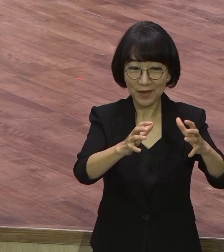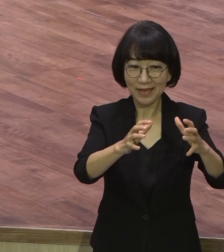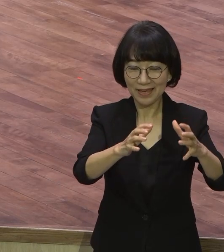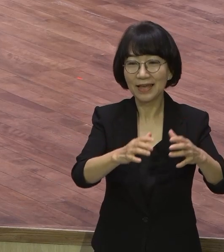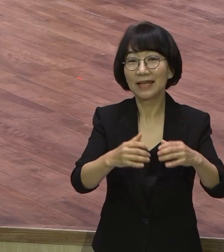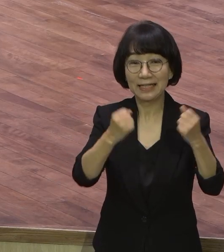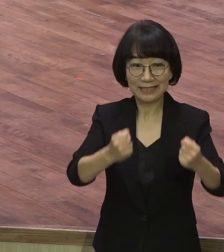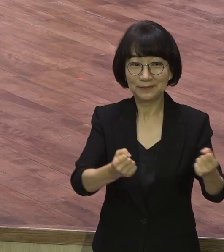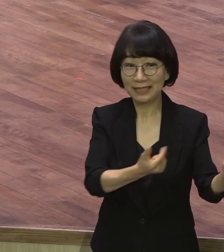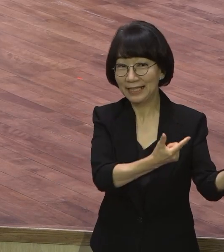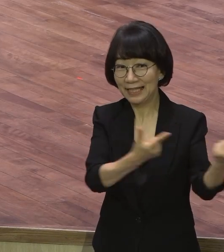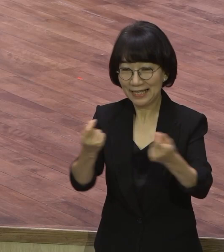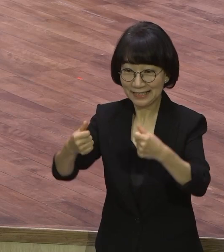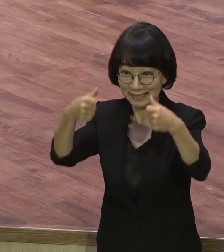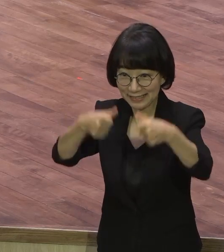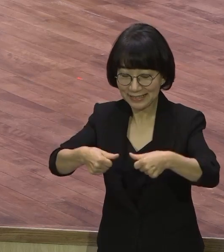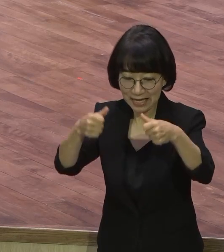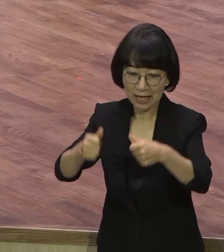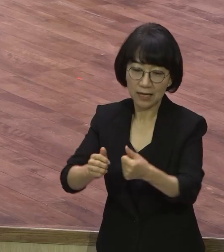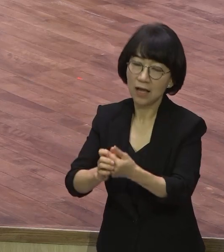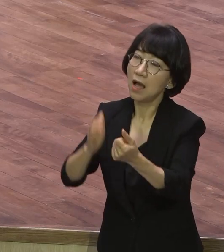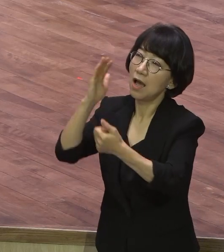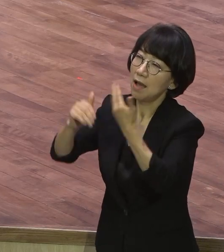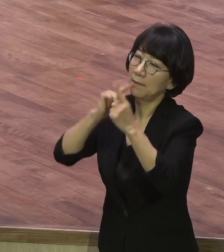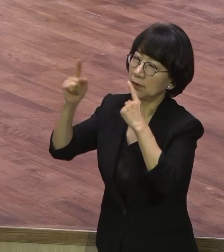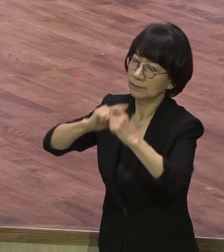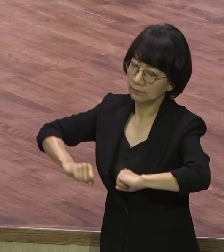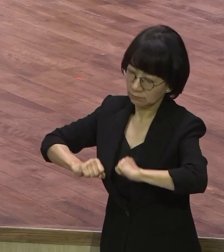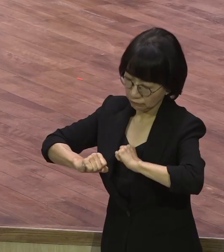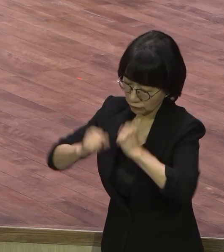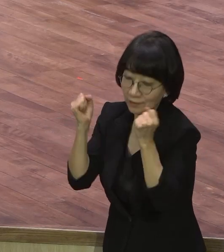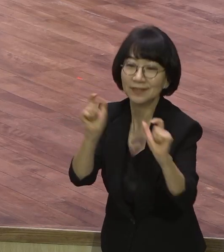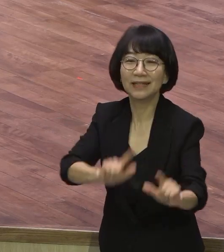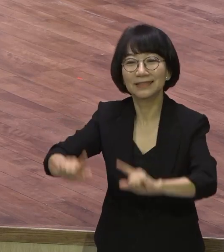서로 다 인사합시다. 말씀에 순종하는 삶을 쌉시다.